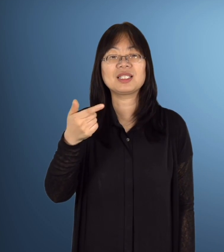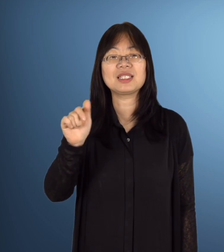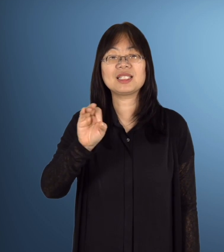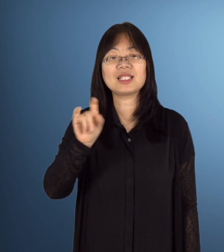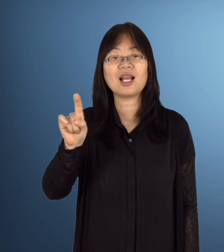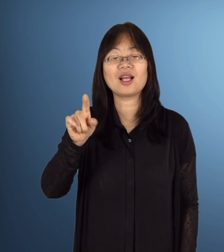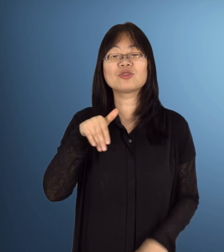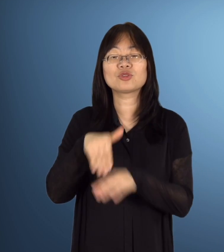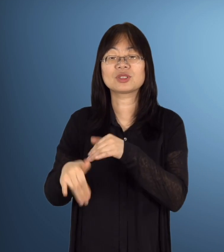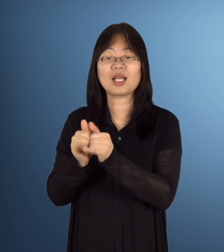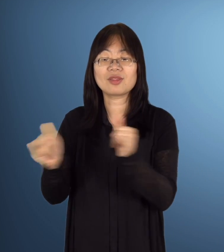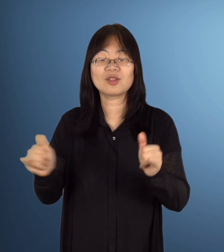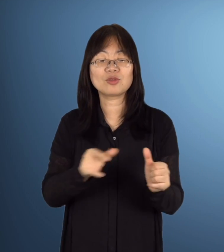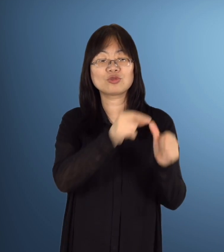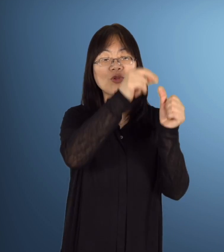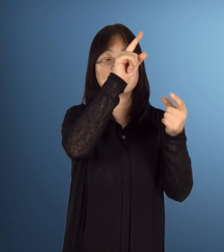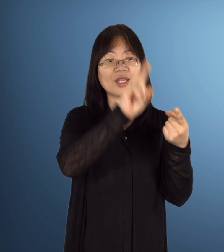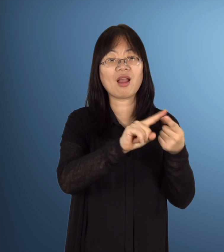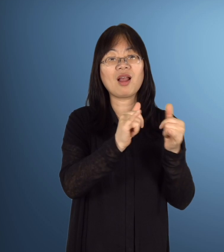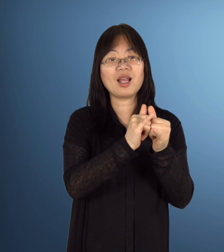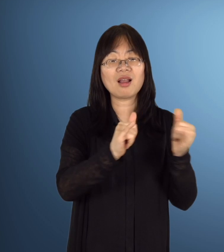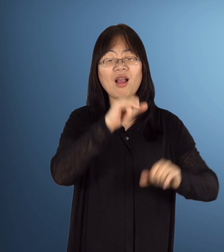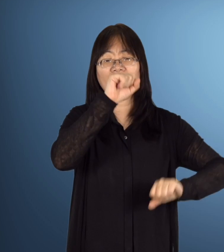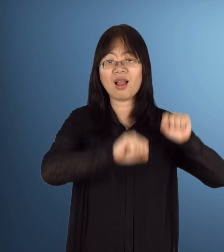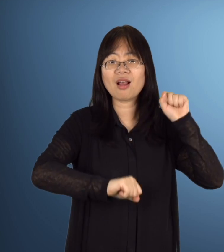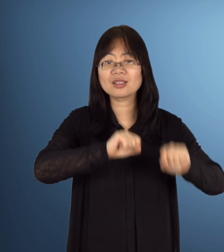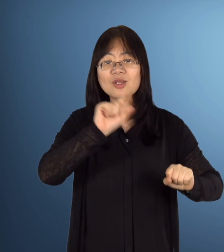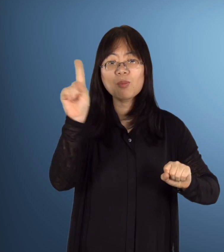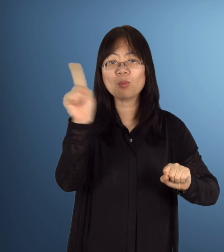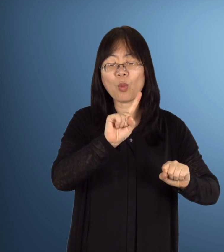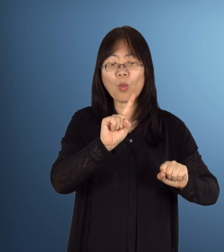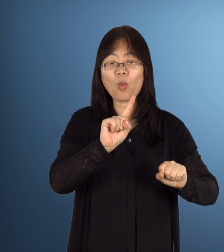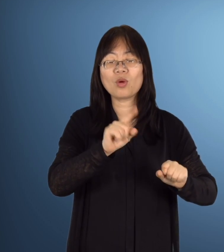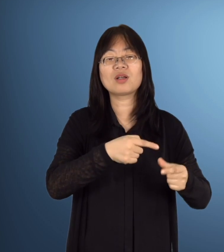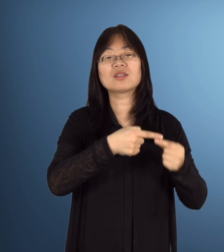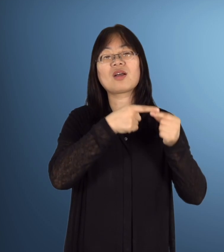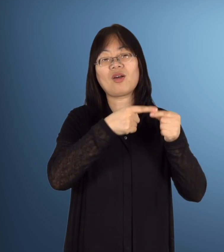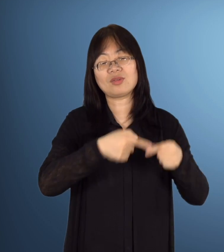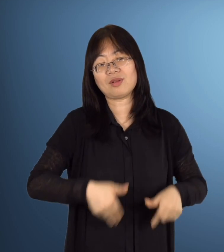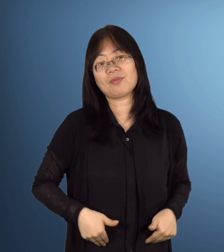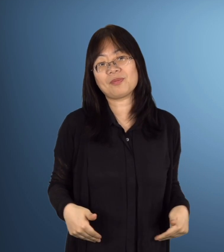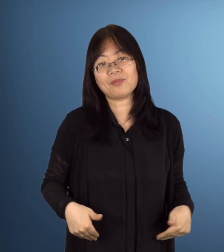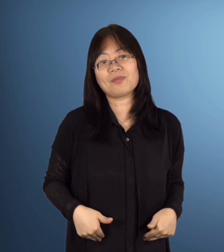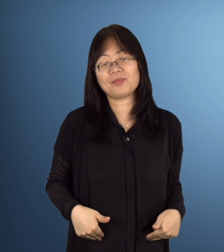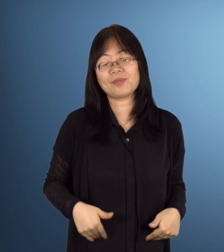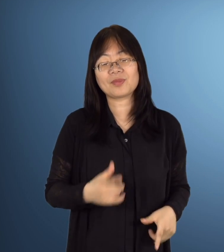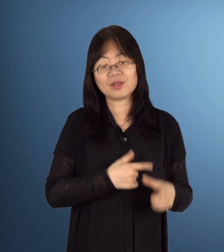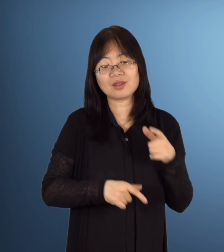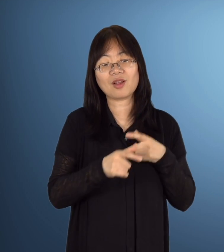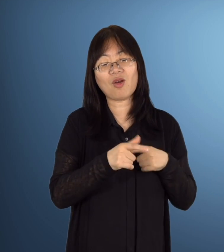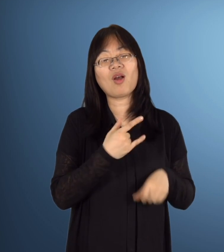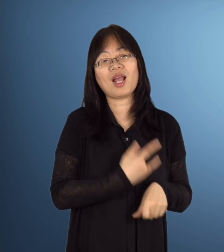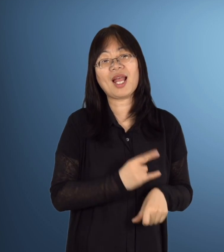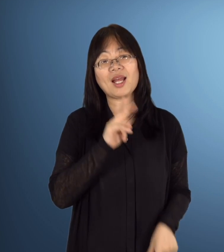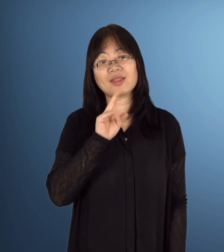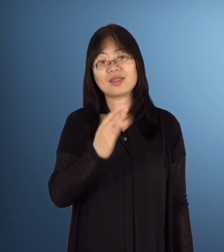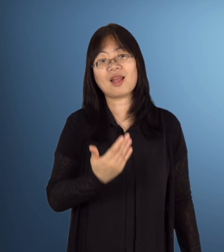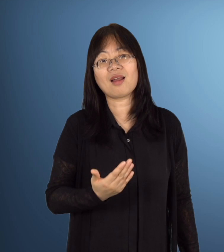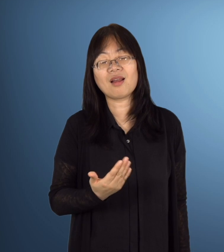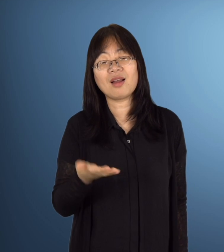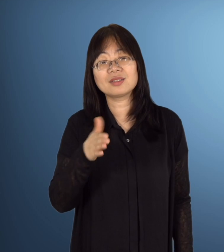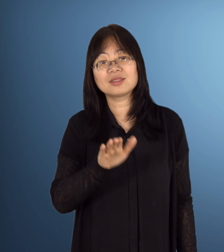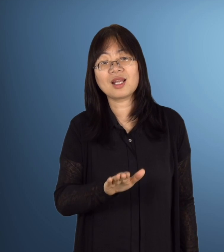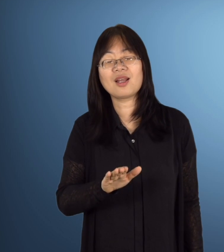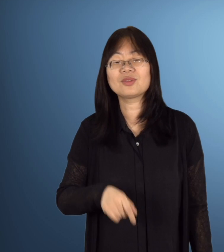알미니안주의자들이라 그럽니다. 그러니까 구원에 관해서 인간의 행위가 뭐 해야 된다는 얘기죠? 플러스 돼야 된다는 얘기예요.